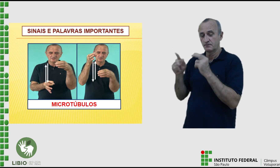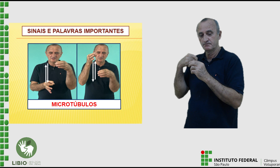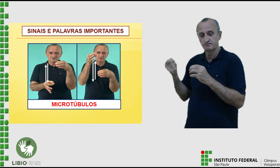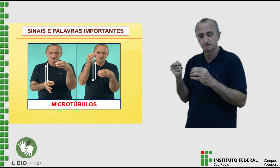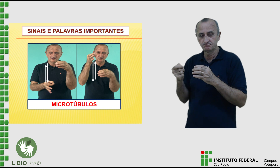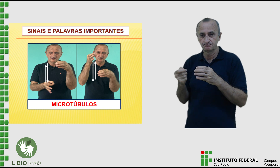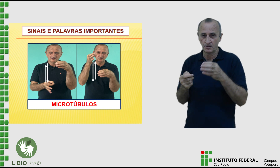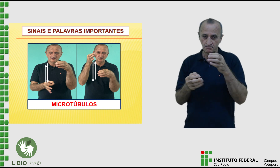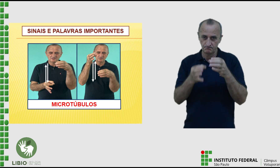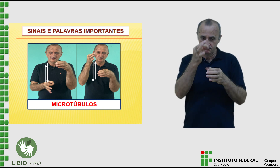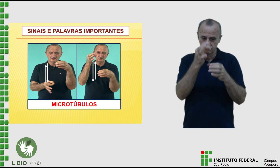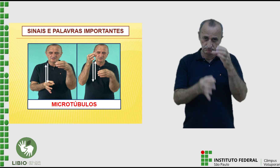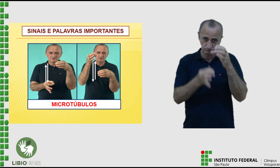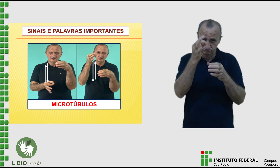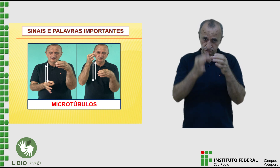Sinal